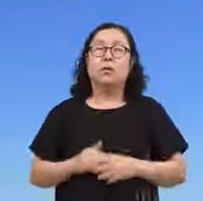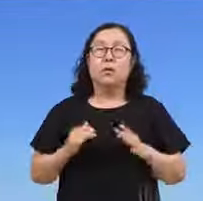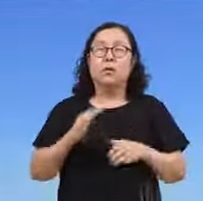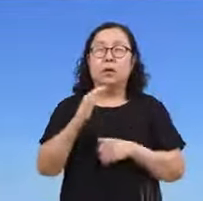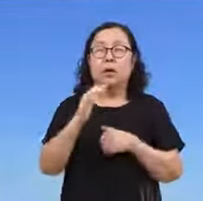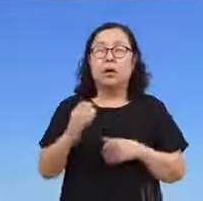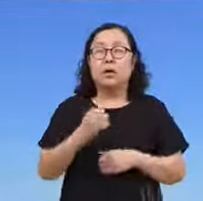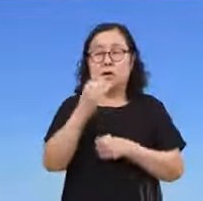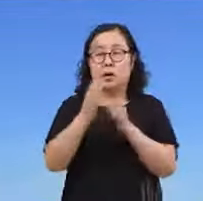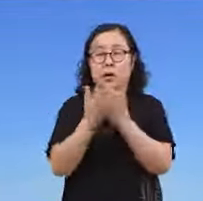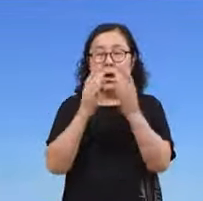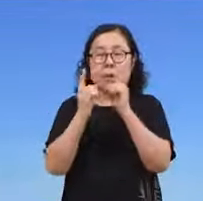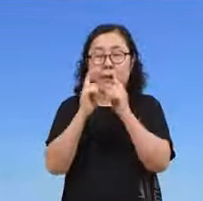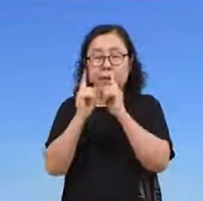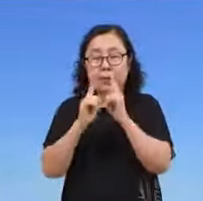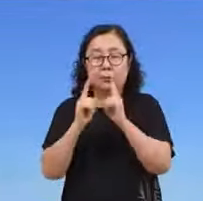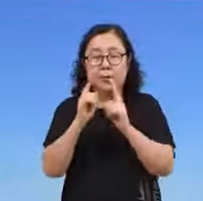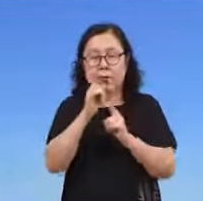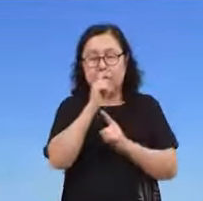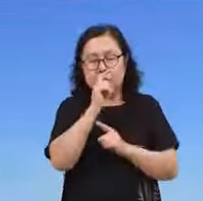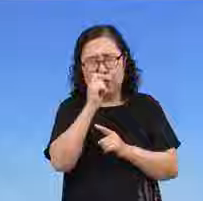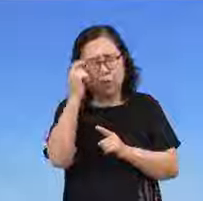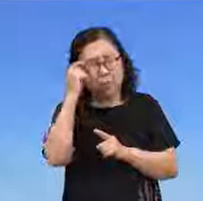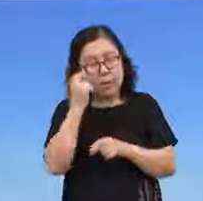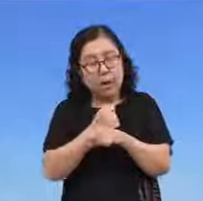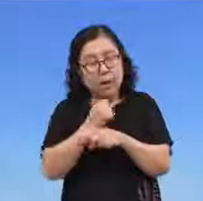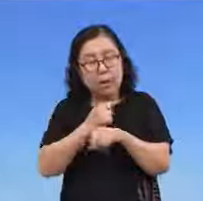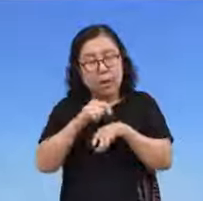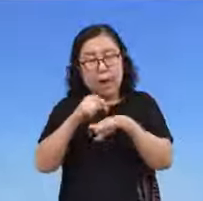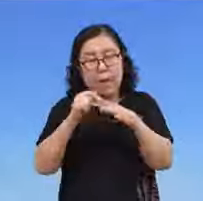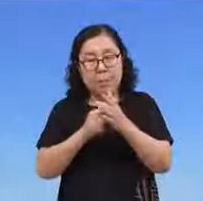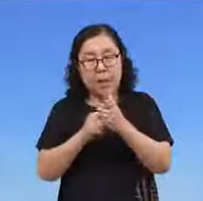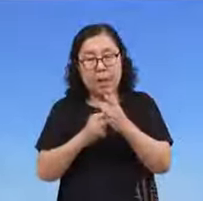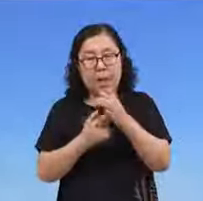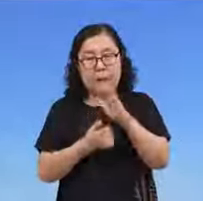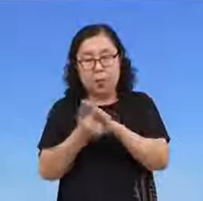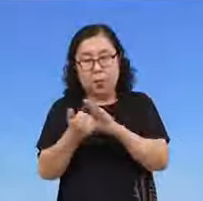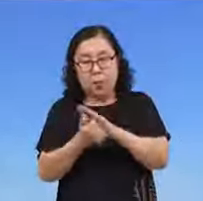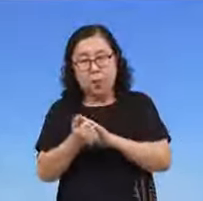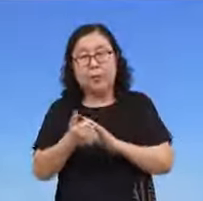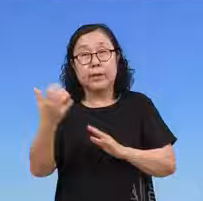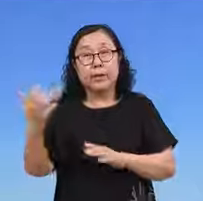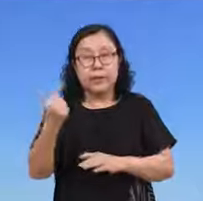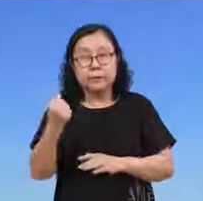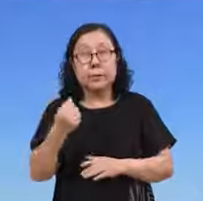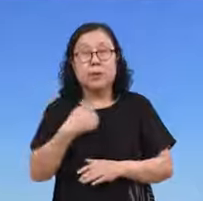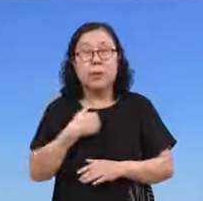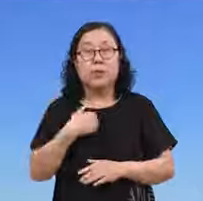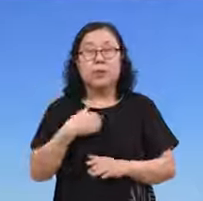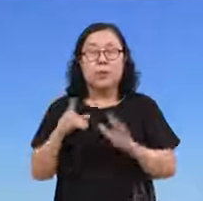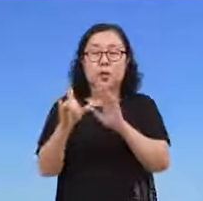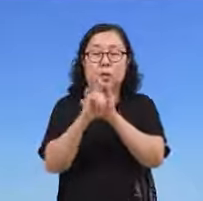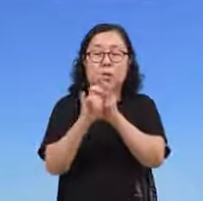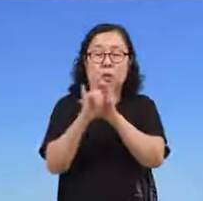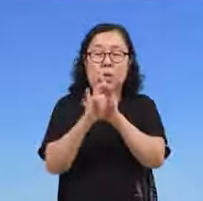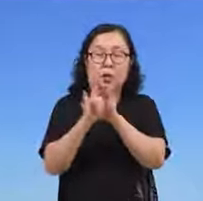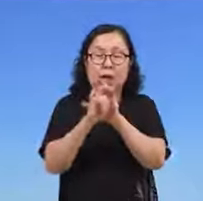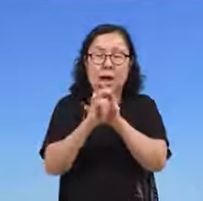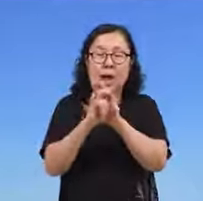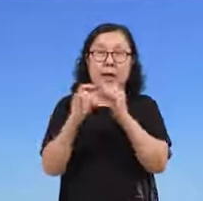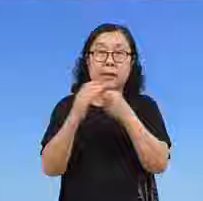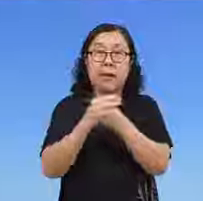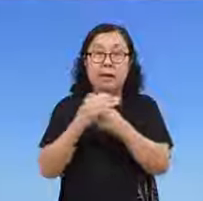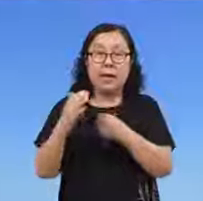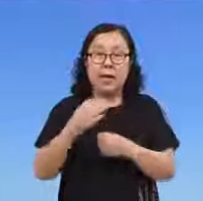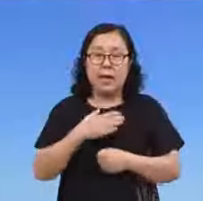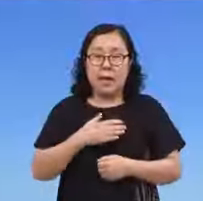저는 오늘 본문 말씀을 여러 번 묵상을 하면서 마음의 소원을 가집니다. 지금 코로나19 때문에 너무 많은 성도님들이